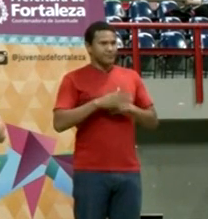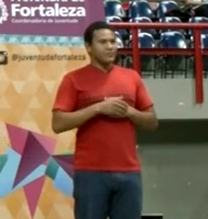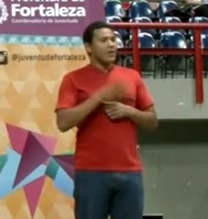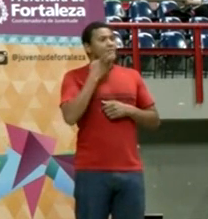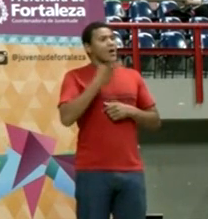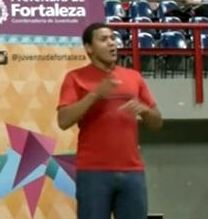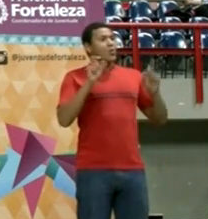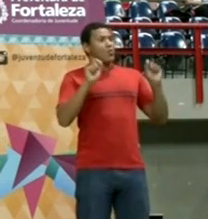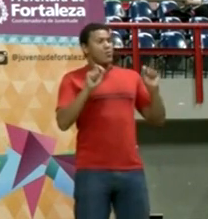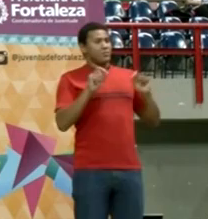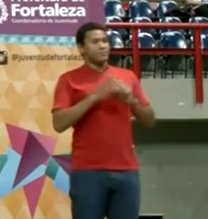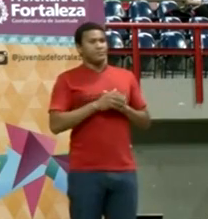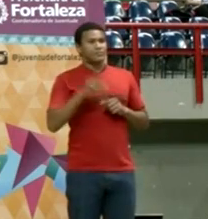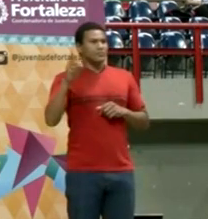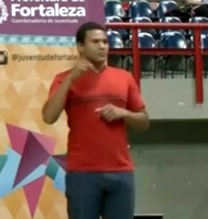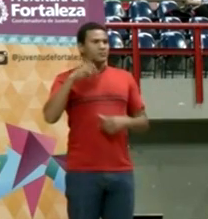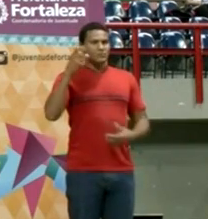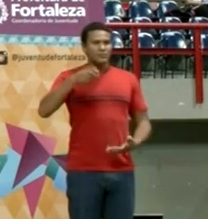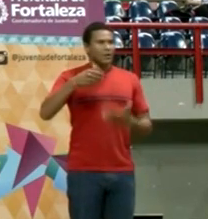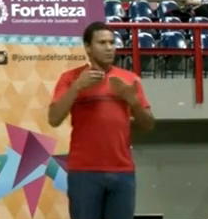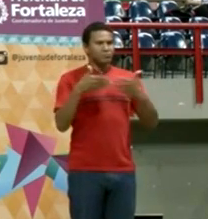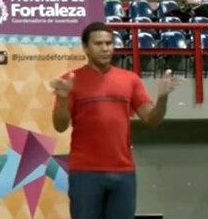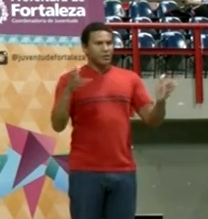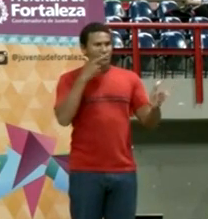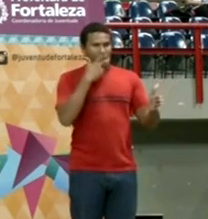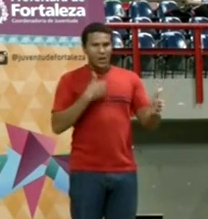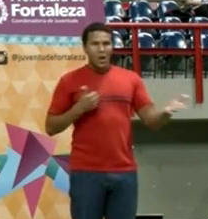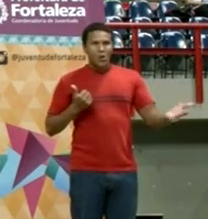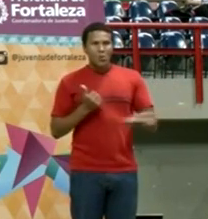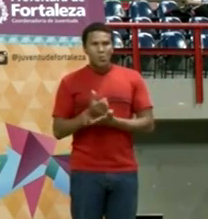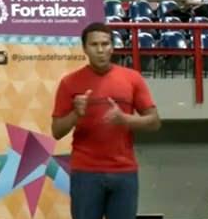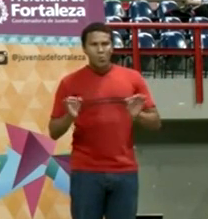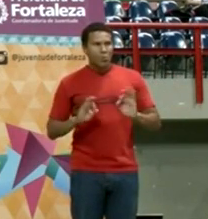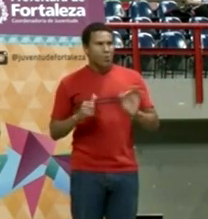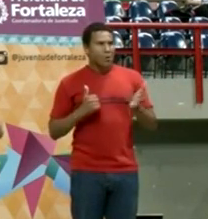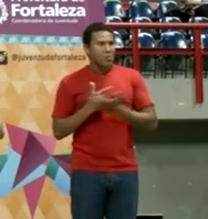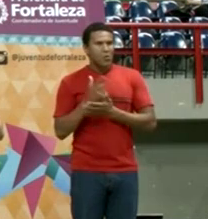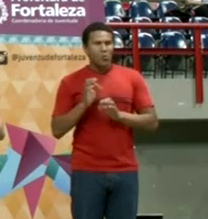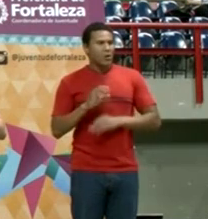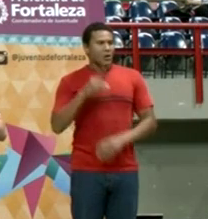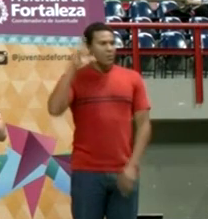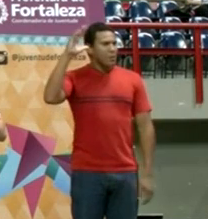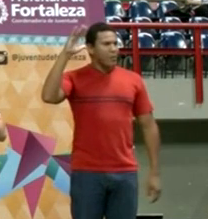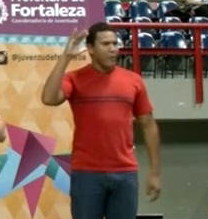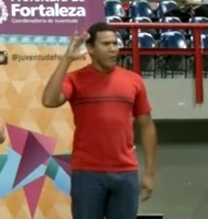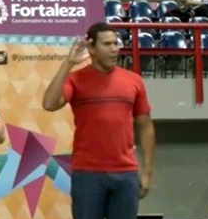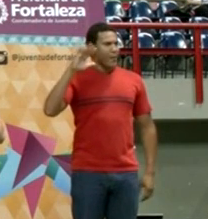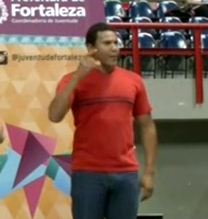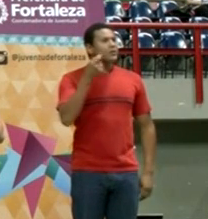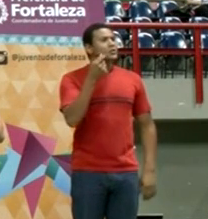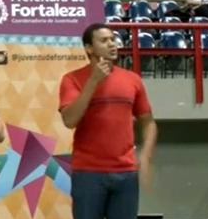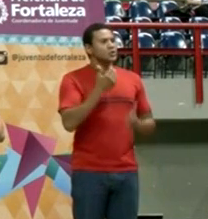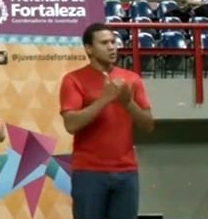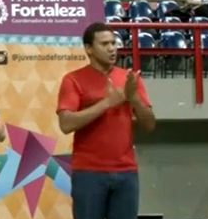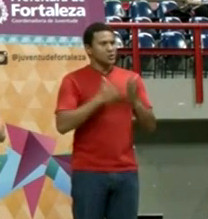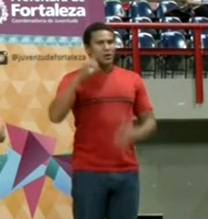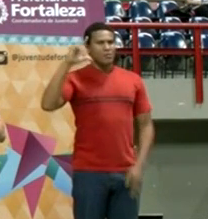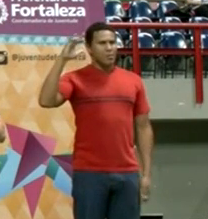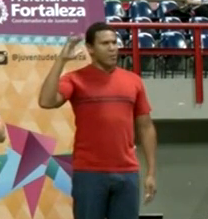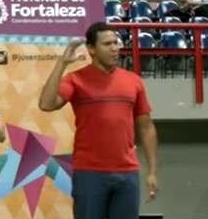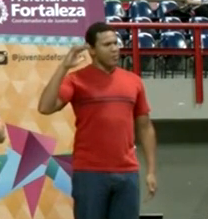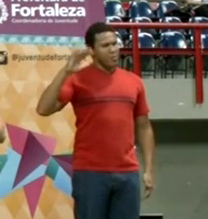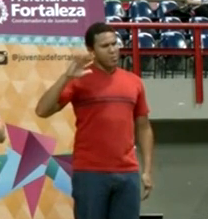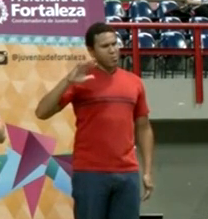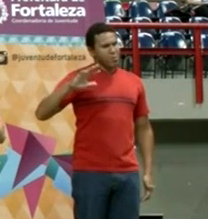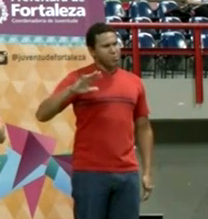Valores abriu e ninguém comprou. E aí eles foram baixando o preço. Baixaram tanto o preço,